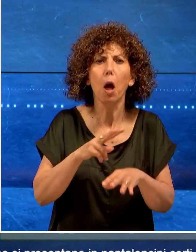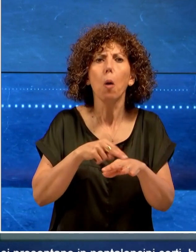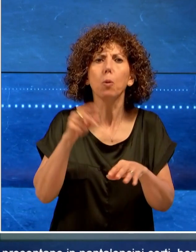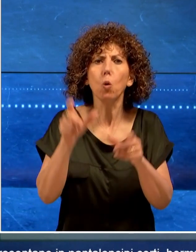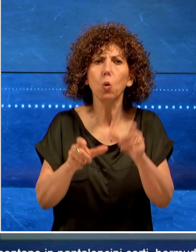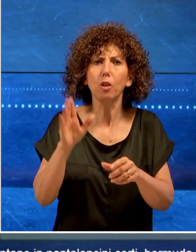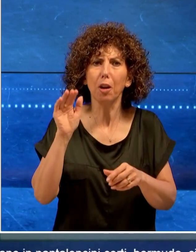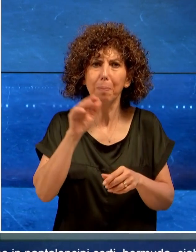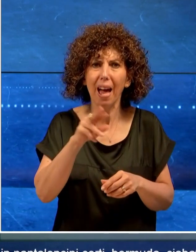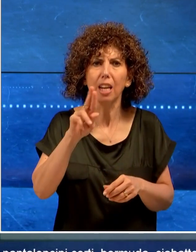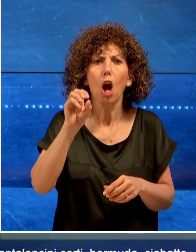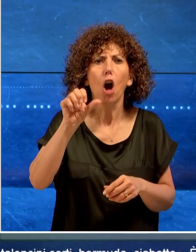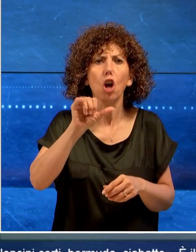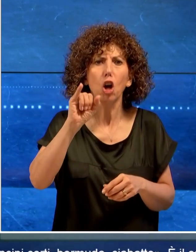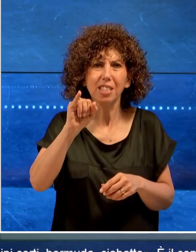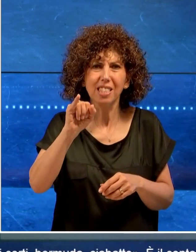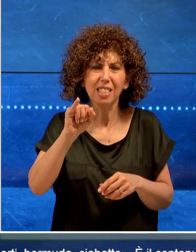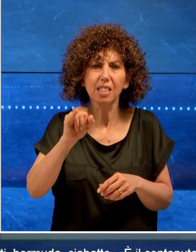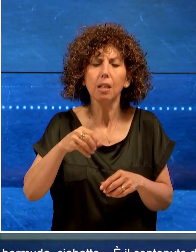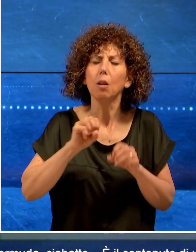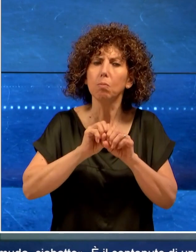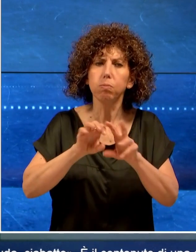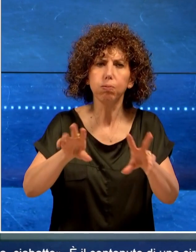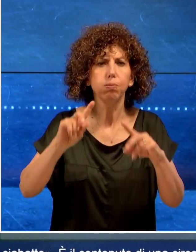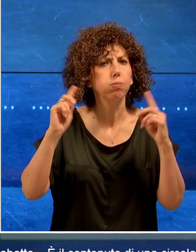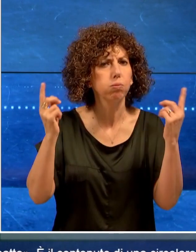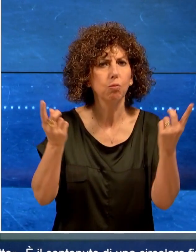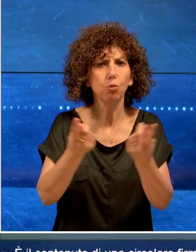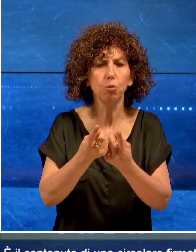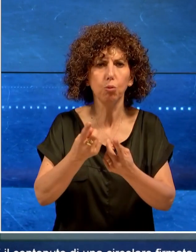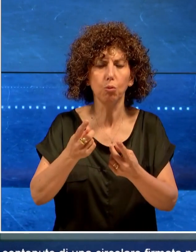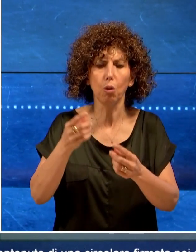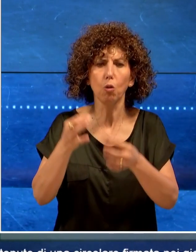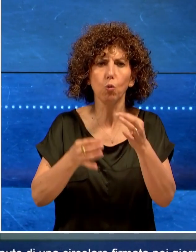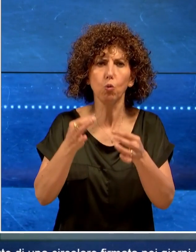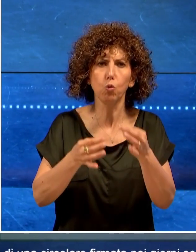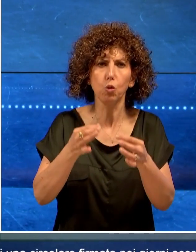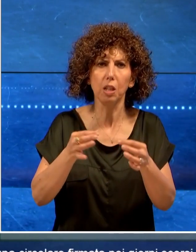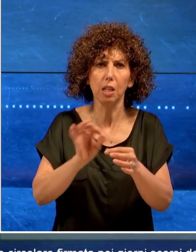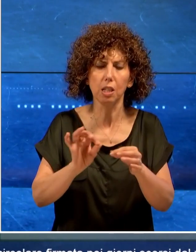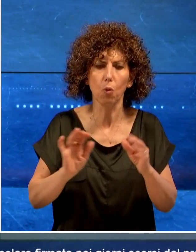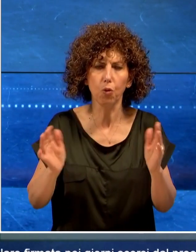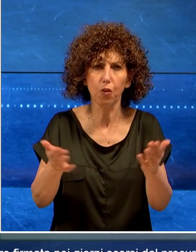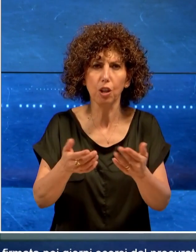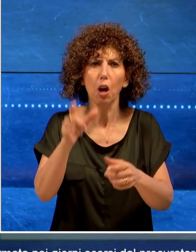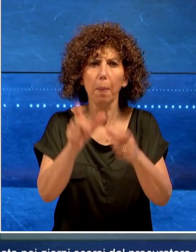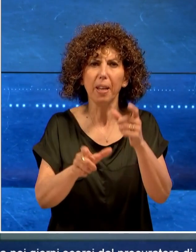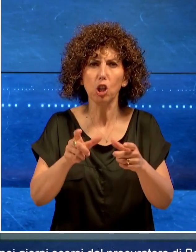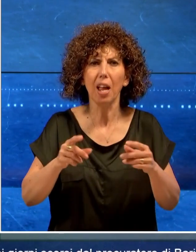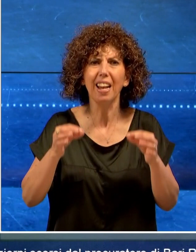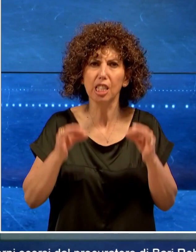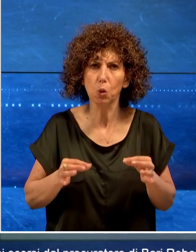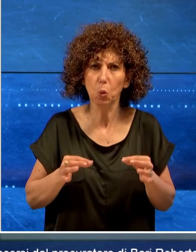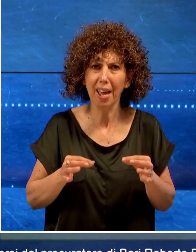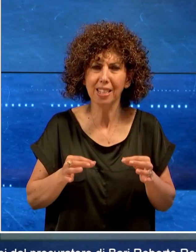Bari Roberto Rossi e trasmessa tutte le categorie del mondo della Giustizia personale addetto alla sicurezza